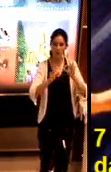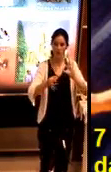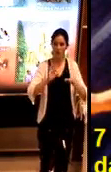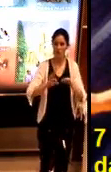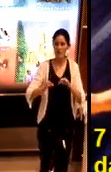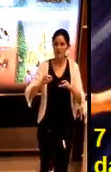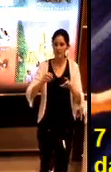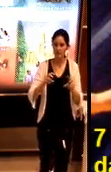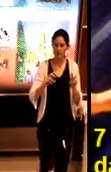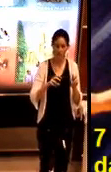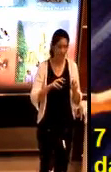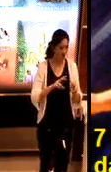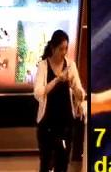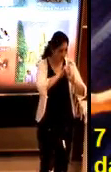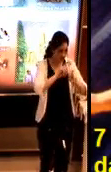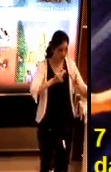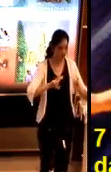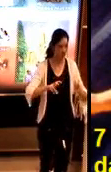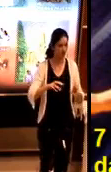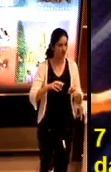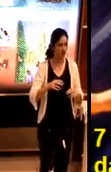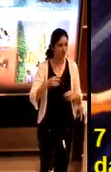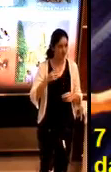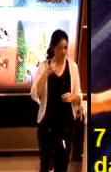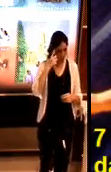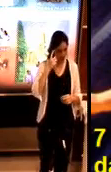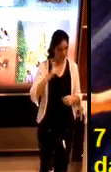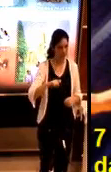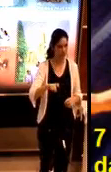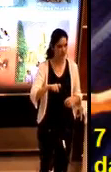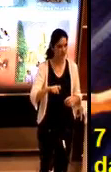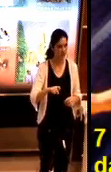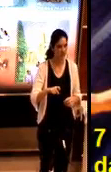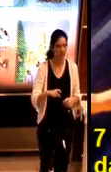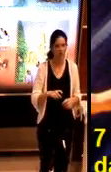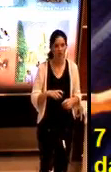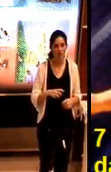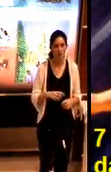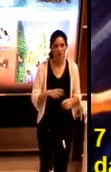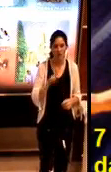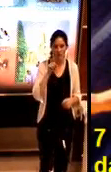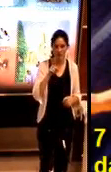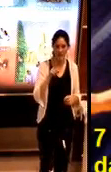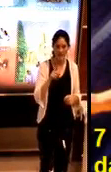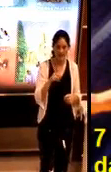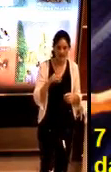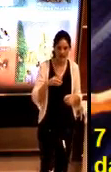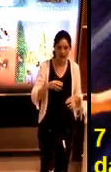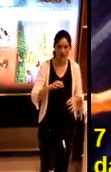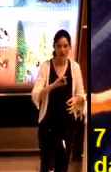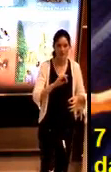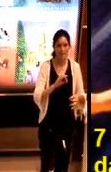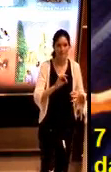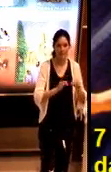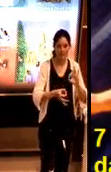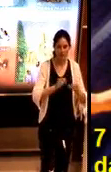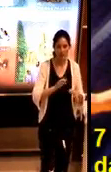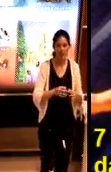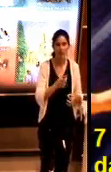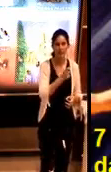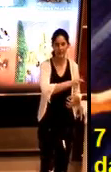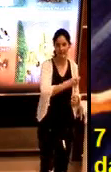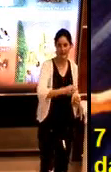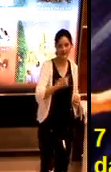cuando realmente Él está determinando quiénes van a vivir para siempre y quiénes se van a perder para